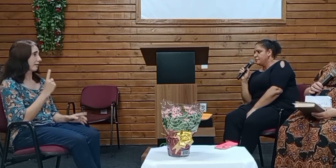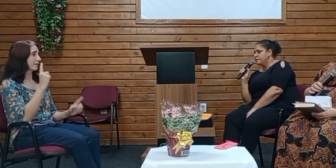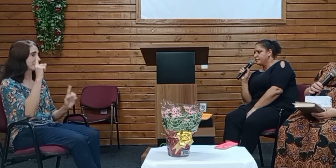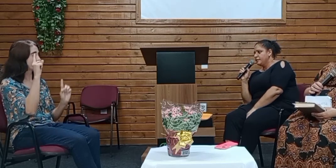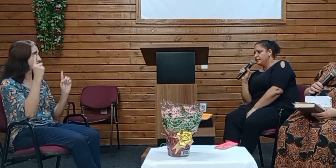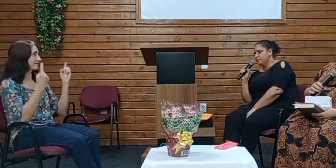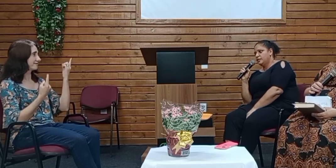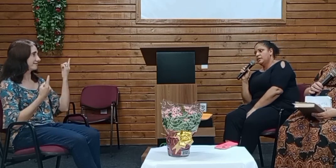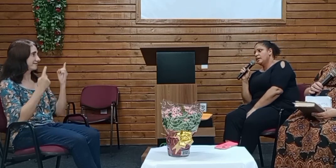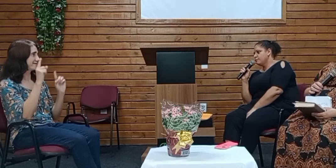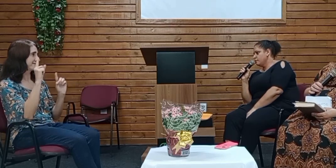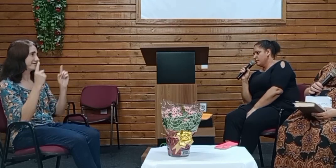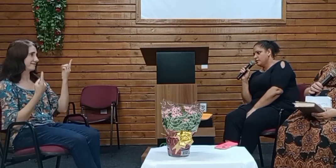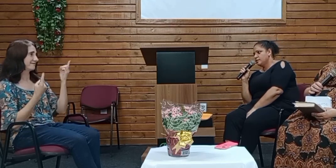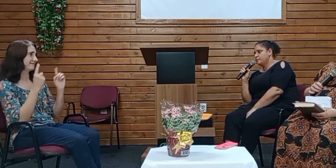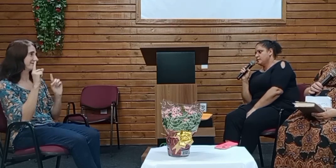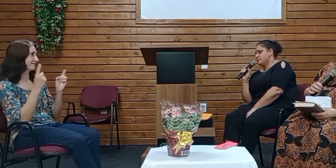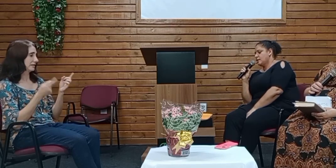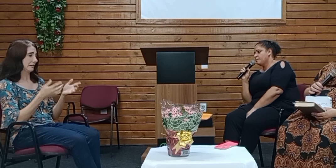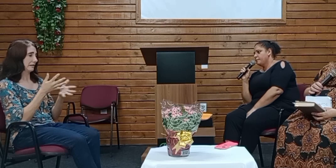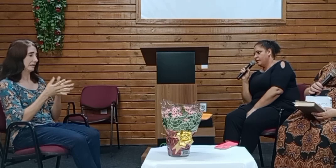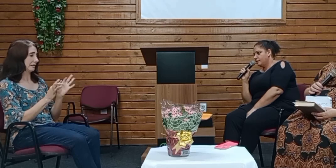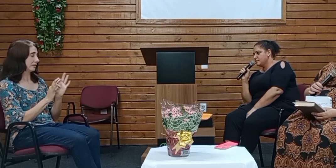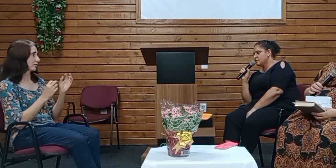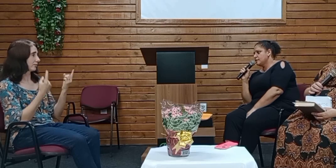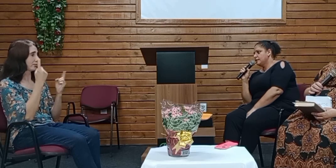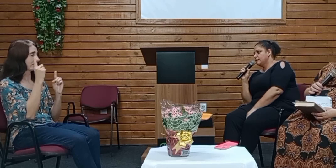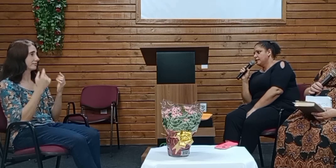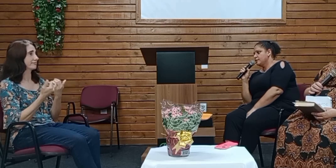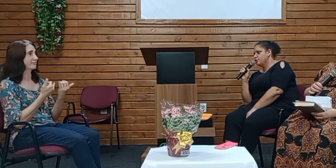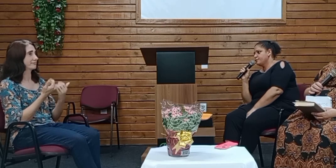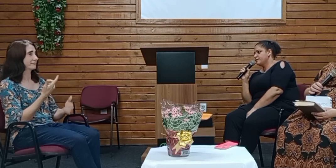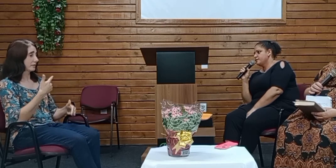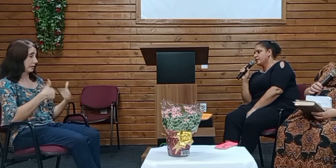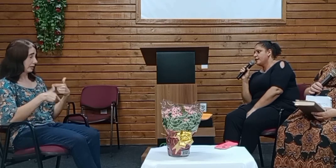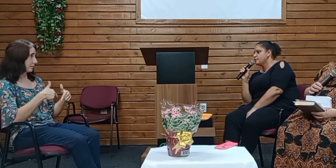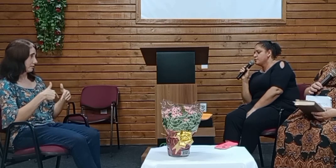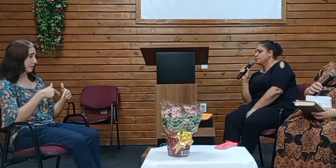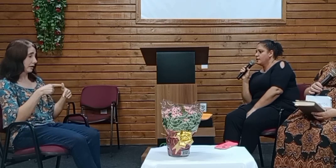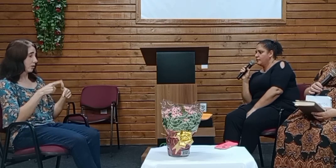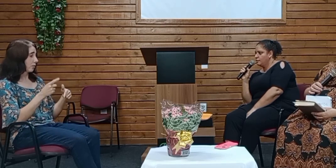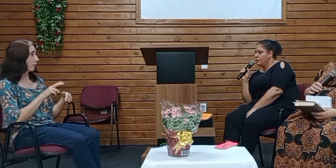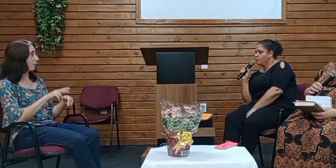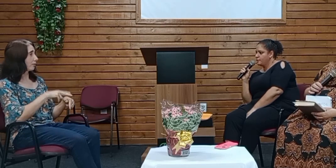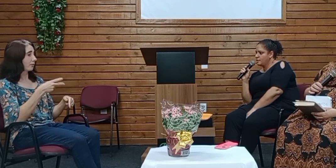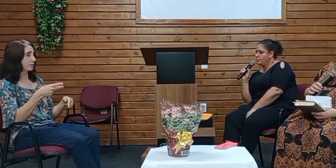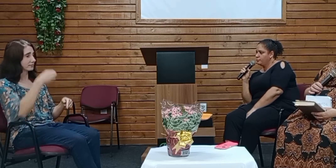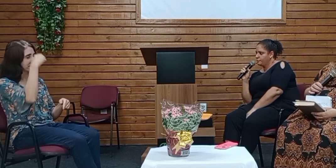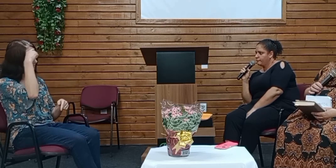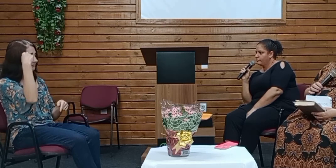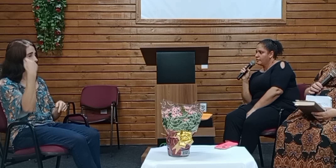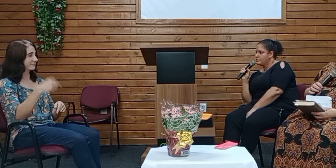Na minha família não tem ninguém fluente em Libras. Apenas a gente fazia gestos, né? Por